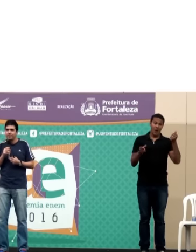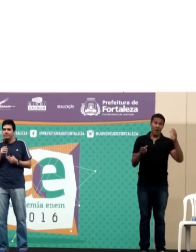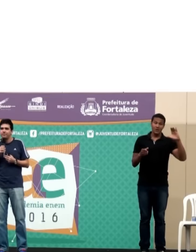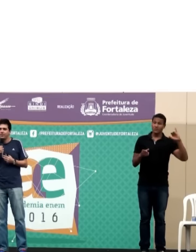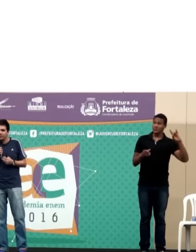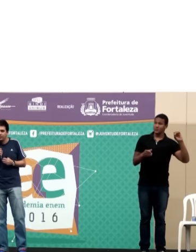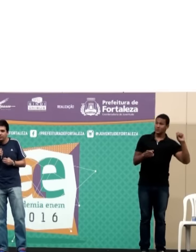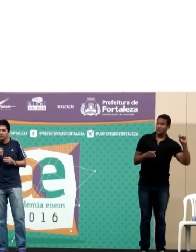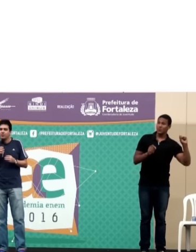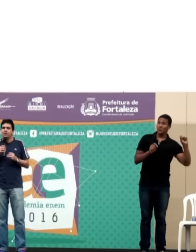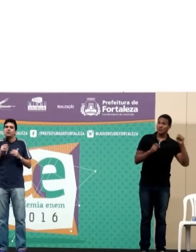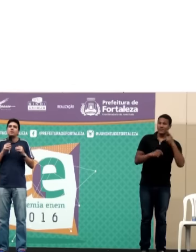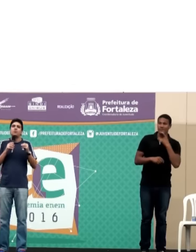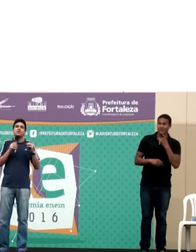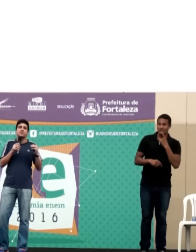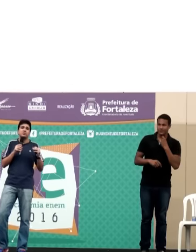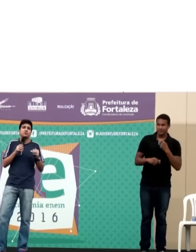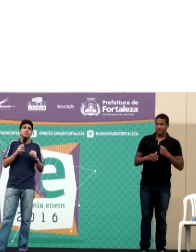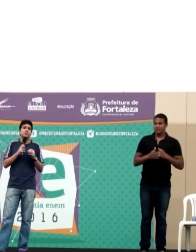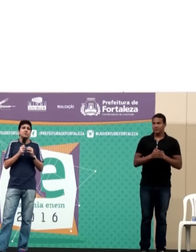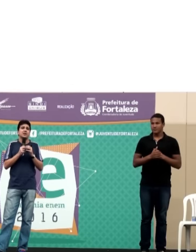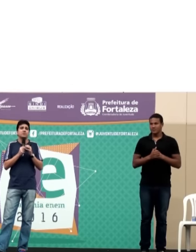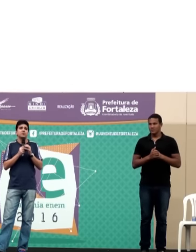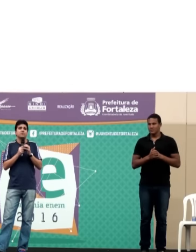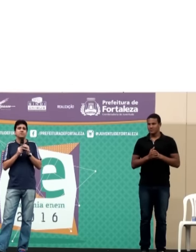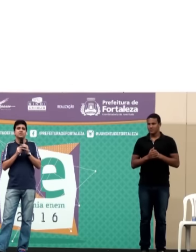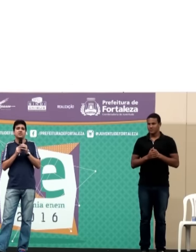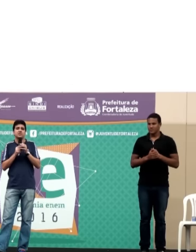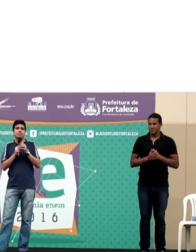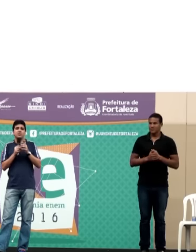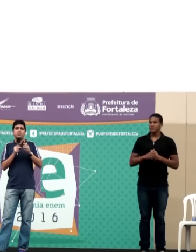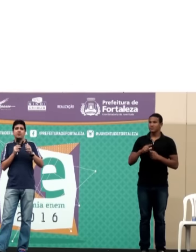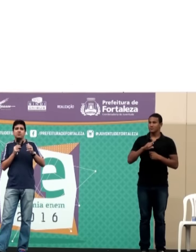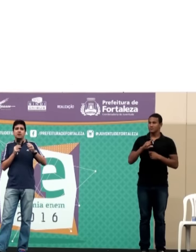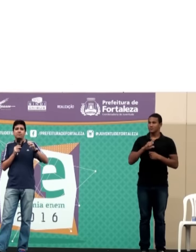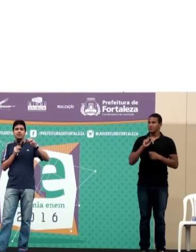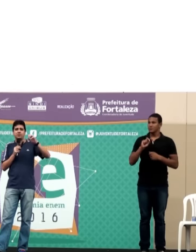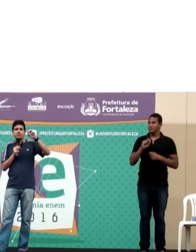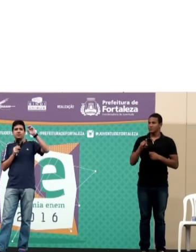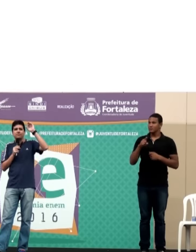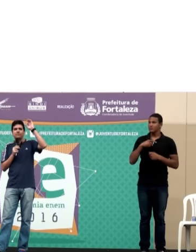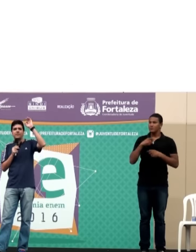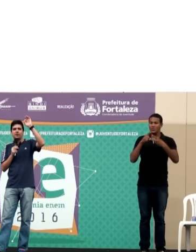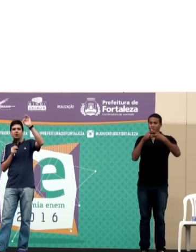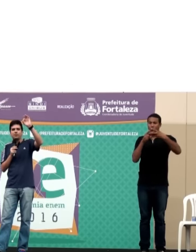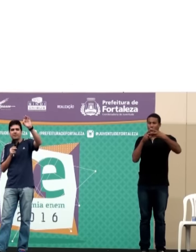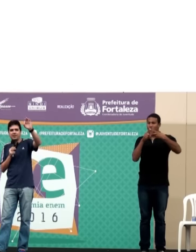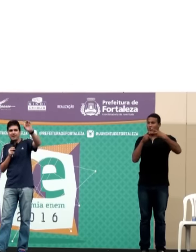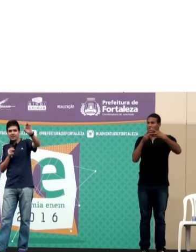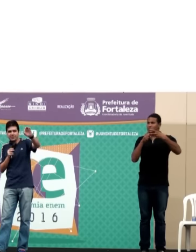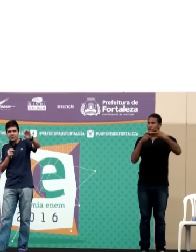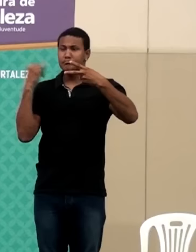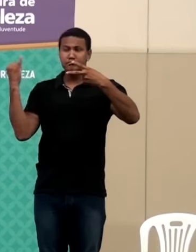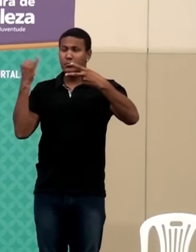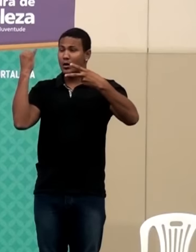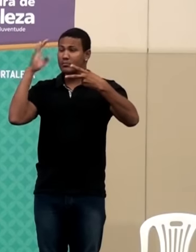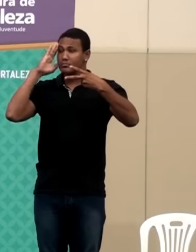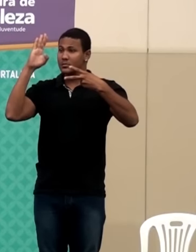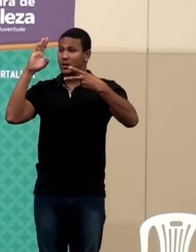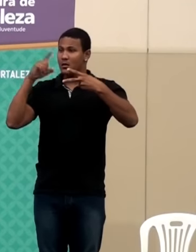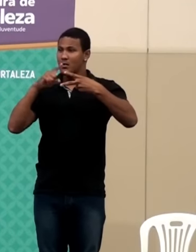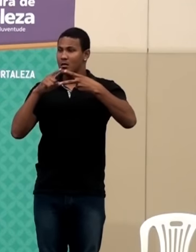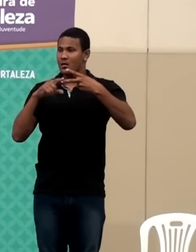era vermelho. Quais são os dois indicadores que você tem que saber obrigatoriamente? Fenolftaleína